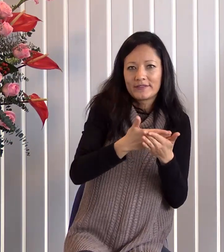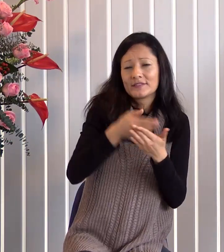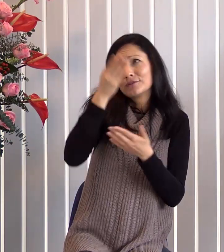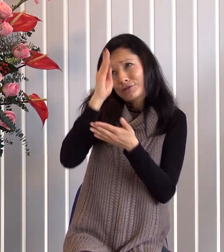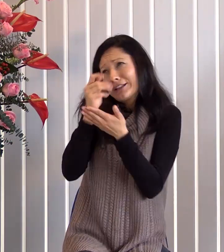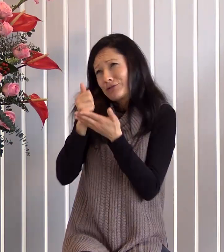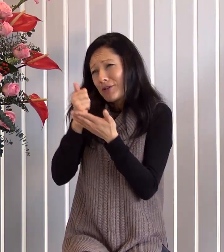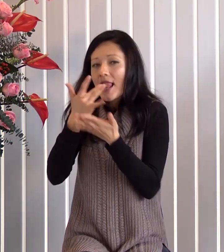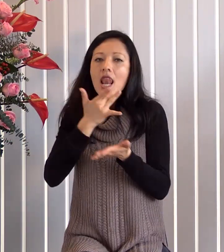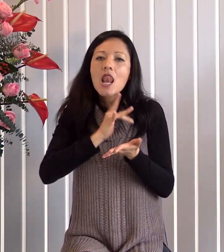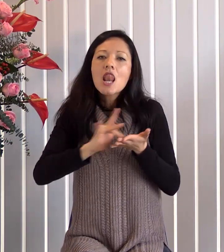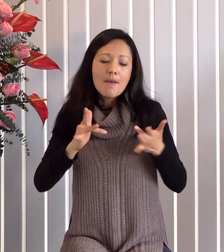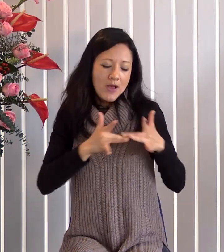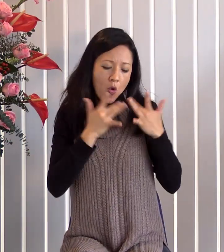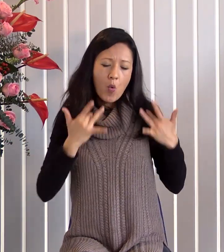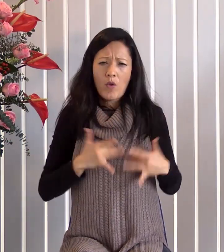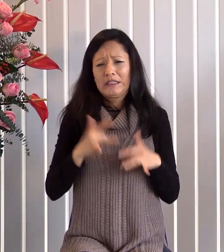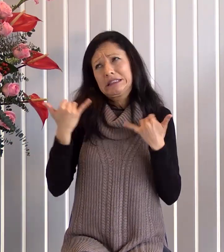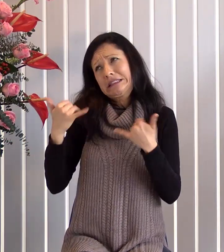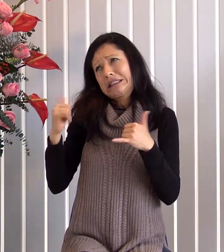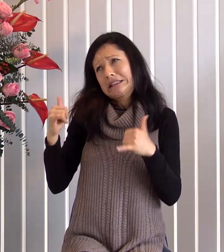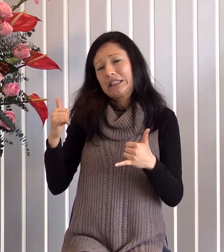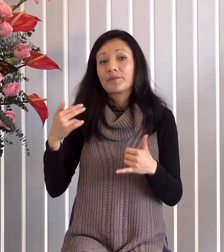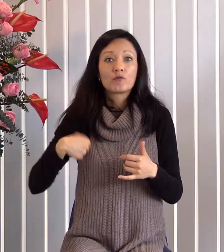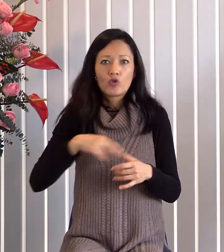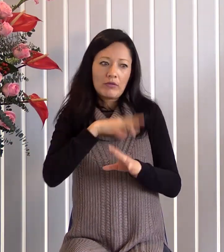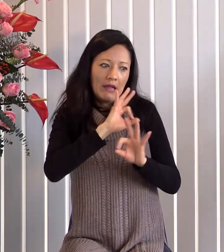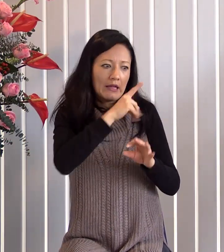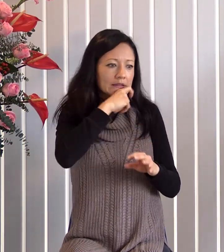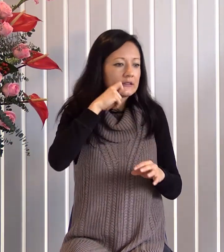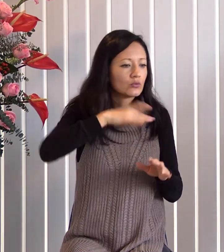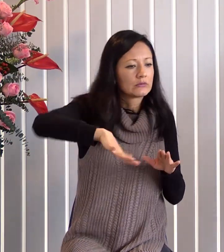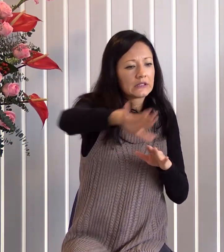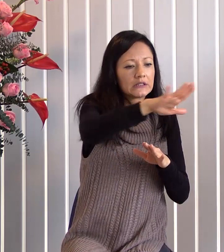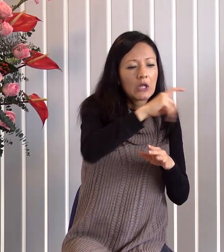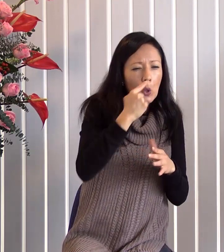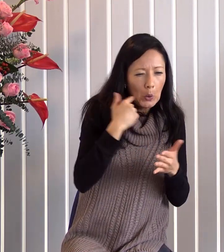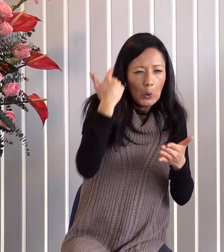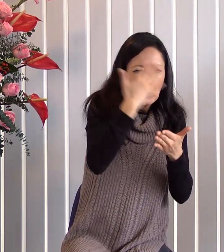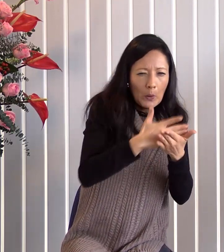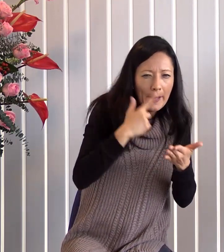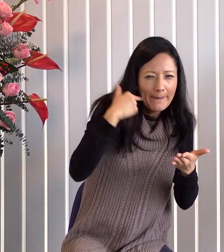ayuda, más bien limpia mi corazón ya. Señor, que no tenga que pasar yo por las pruebas para...